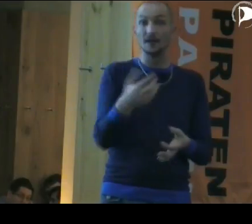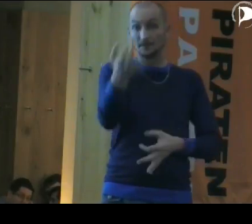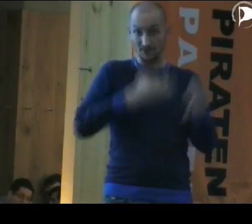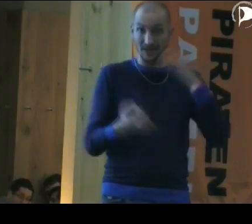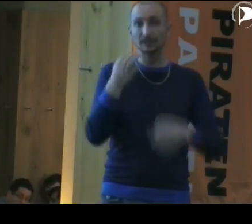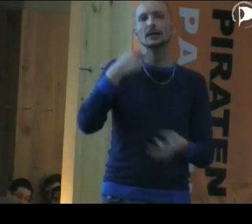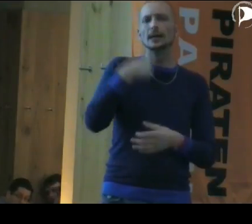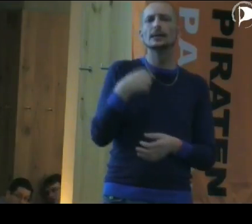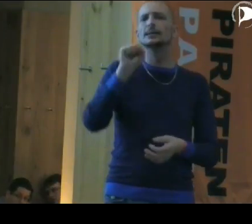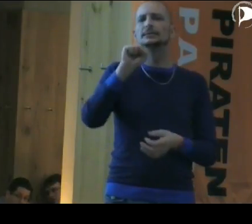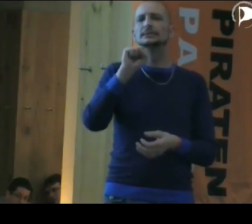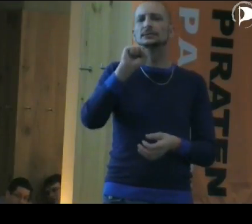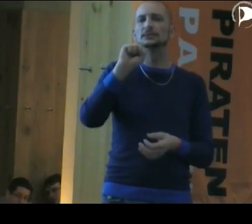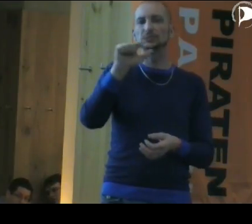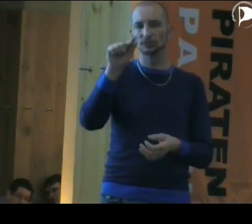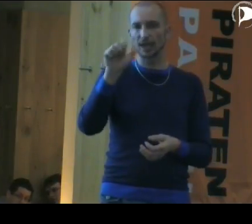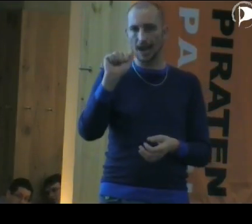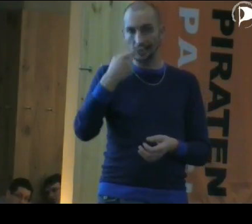fragen aus